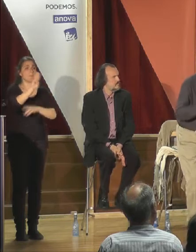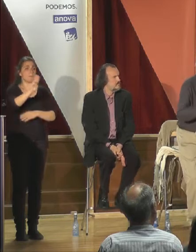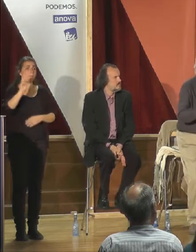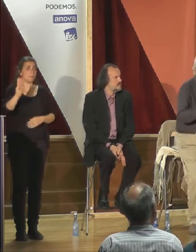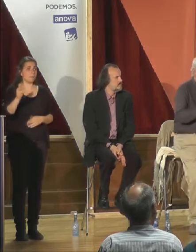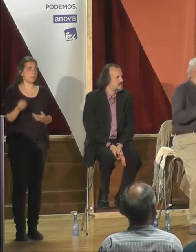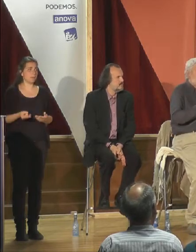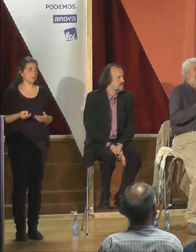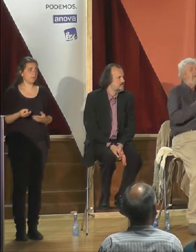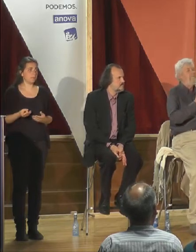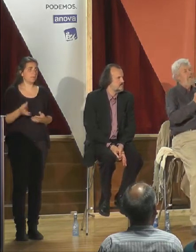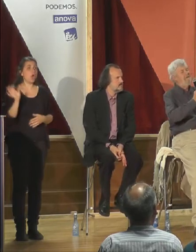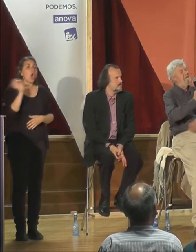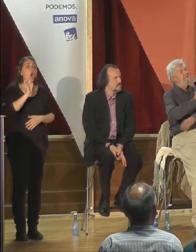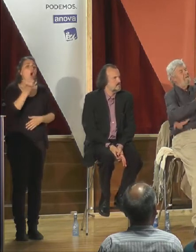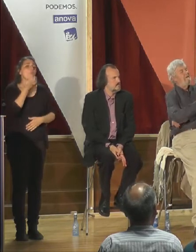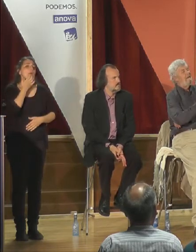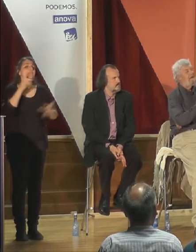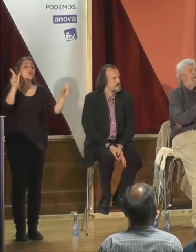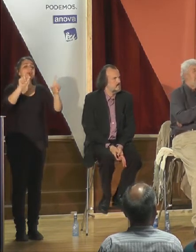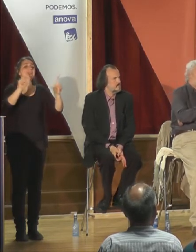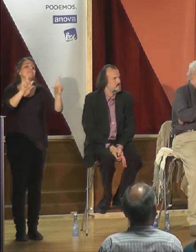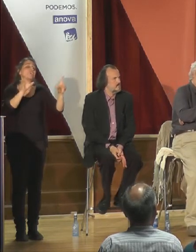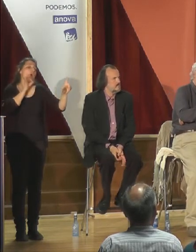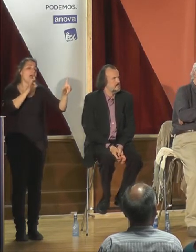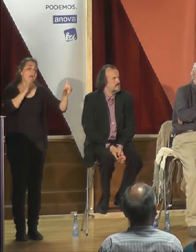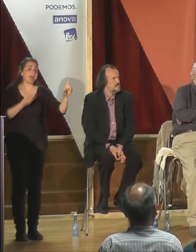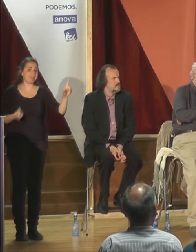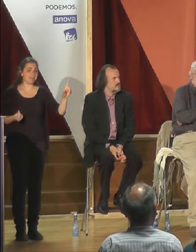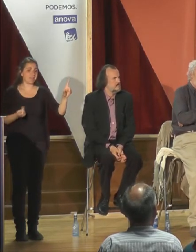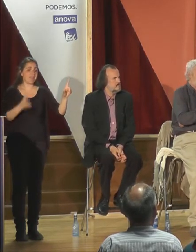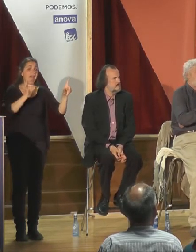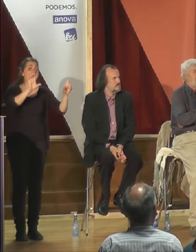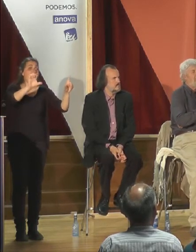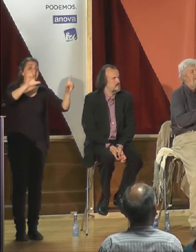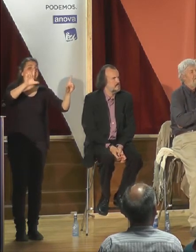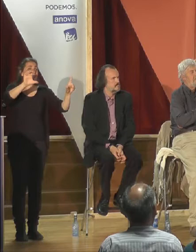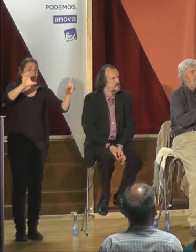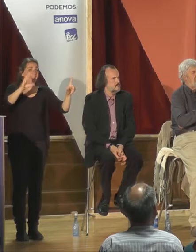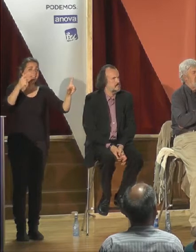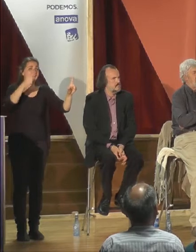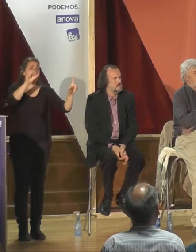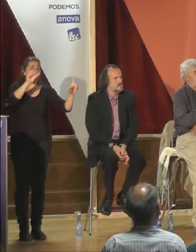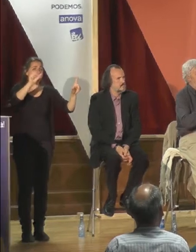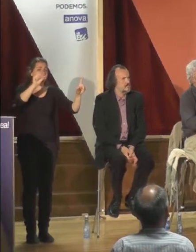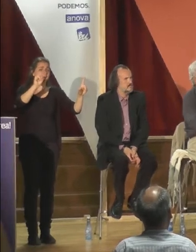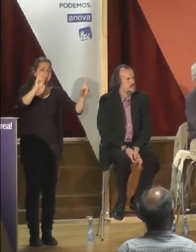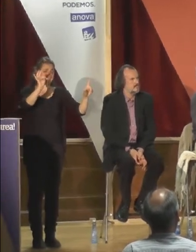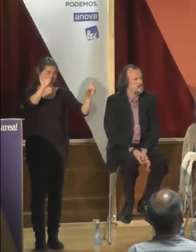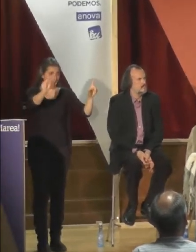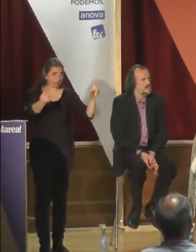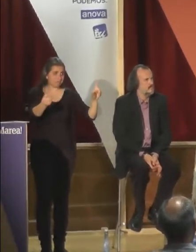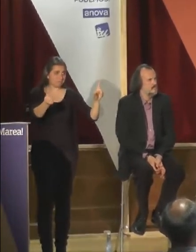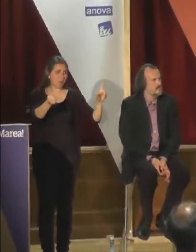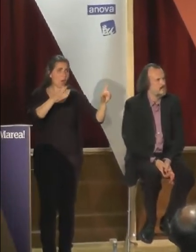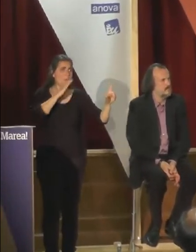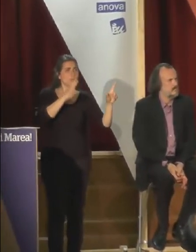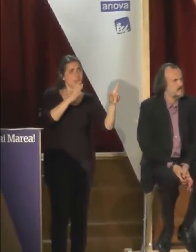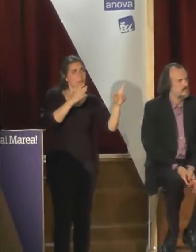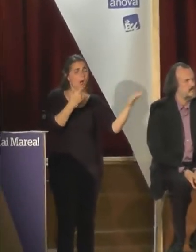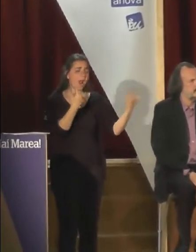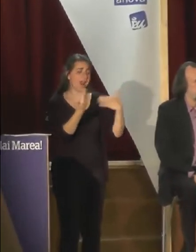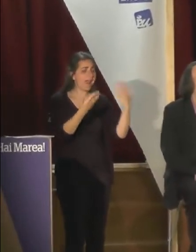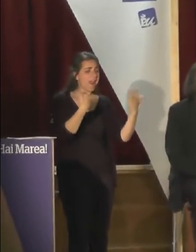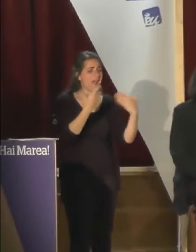ou que escortaba telegaita, porque lle chamaban telegaita porque era no idioma propio para falar coas vacas, e incluso algúns